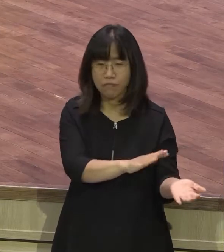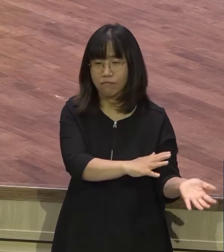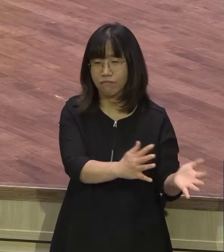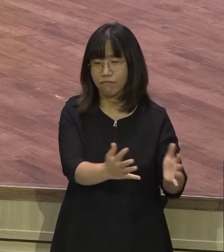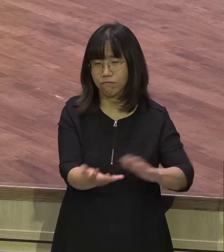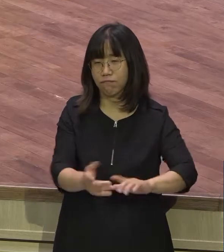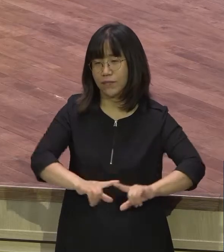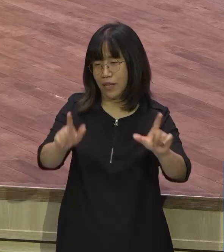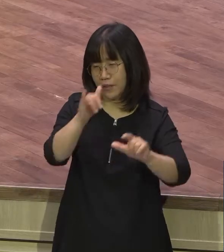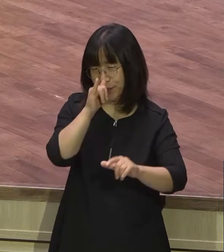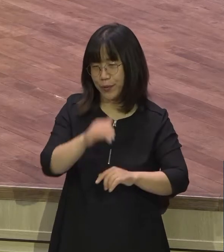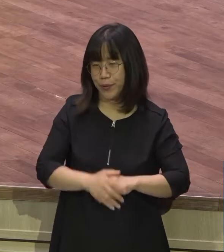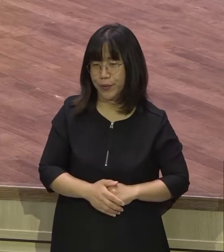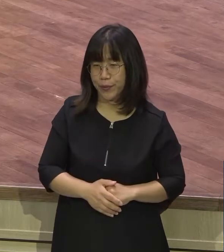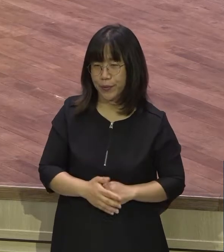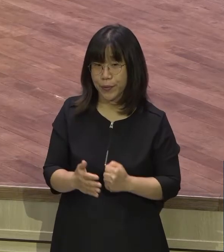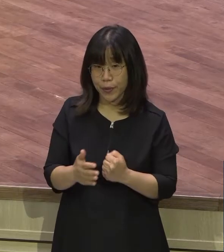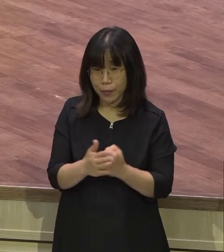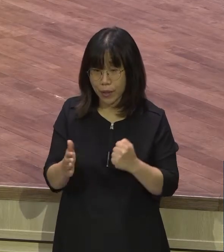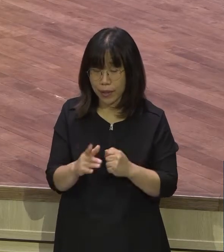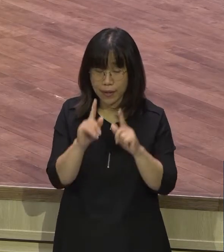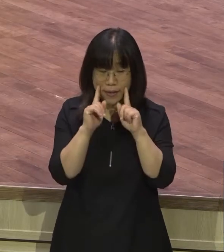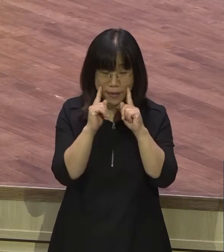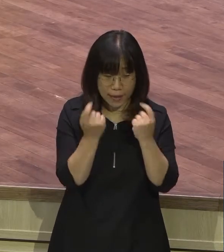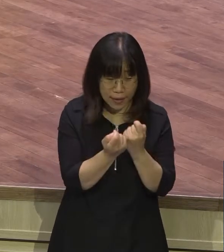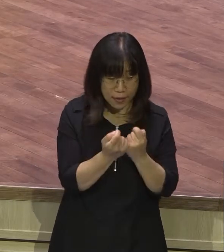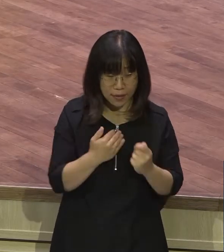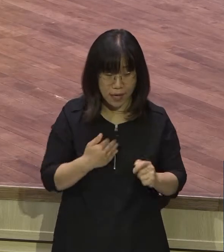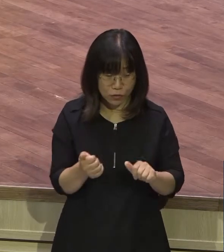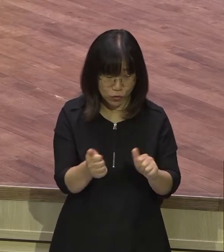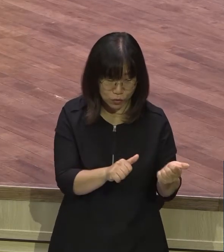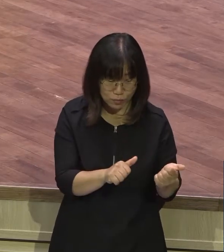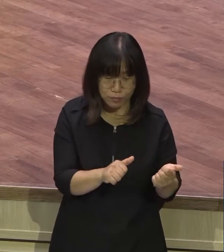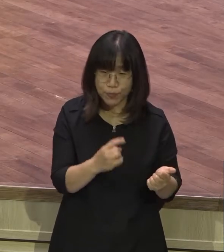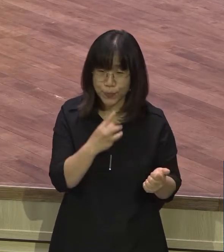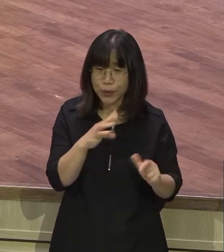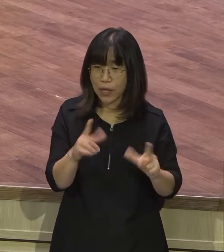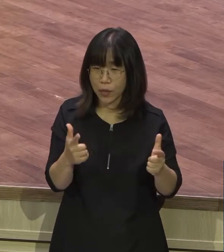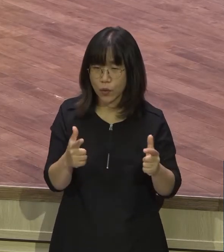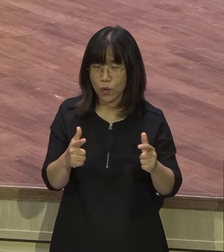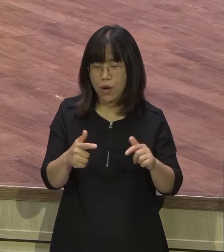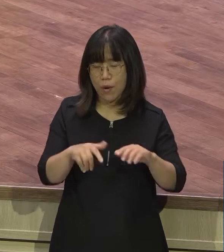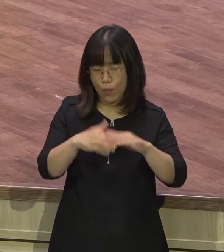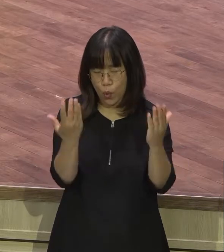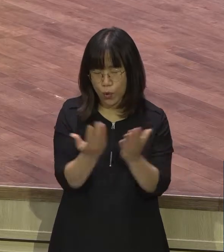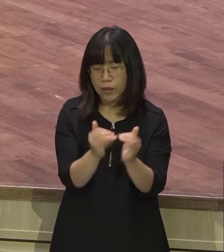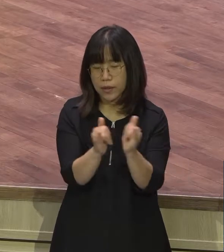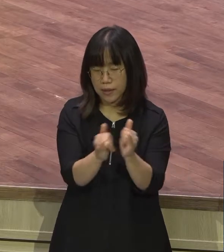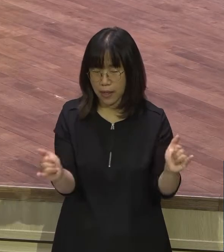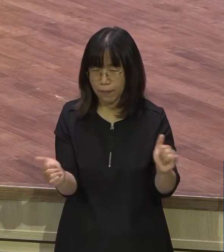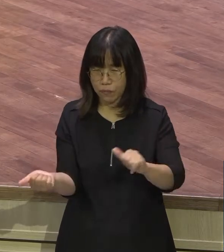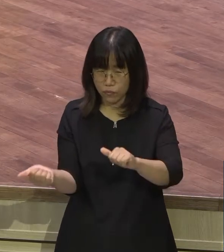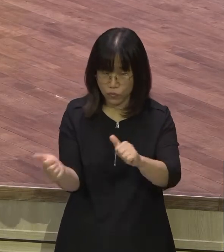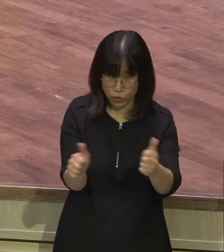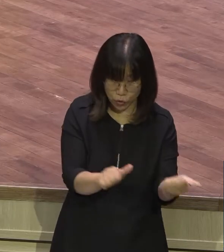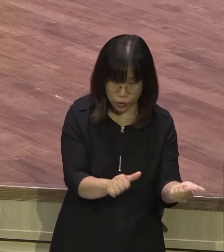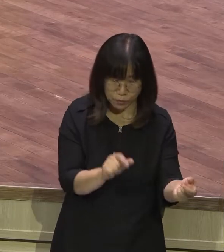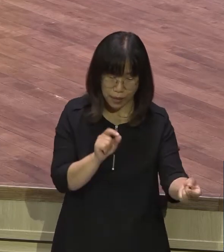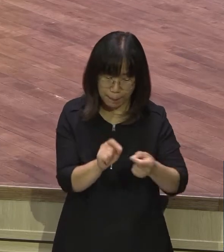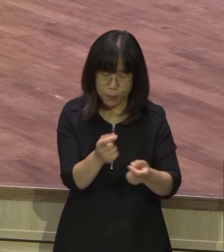어떤 삶을 살아야 되느냐. 개인 종말을 위해서 그렇고 인류 종말을 위해서 우리는 늘 영적으로 깨어있어야